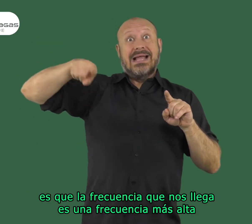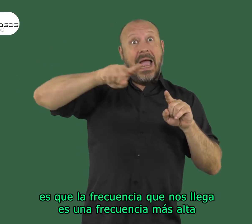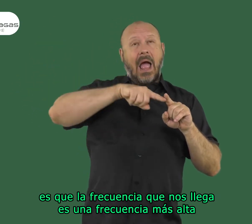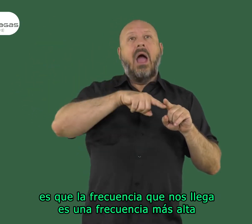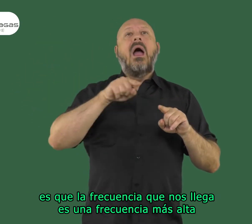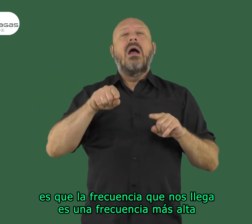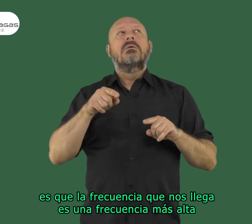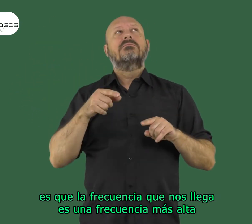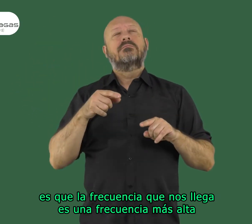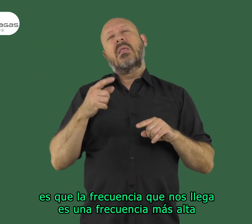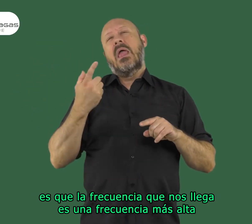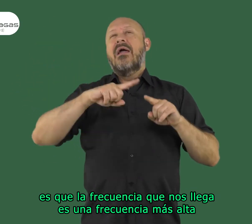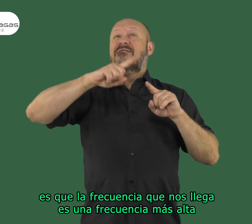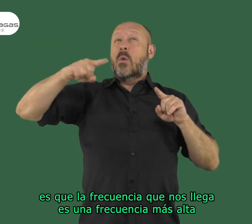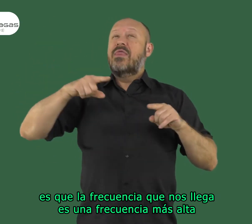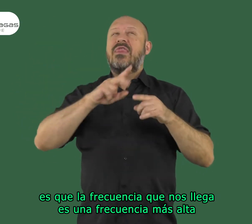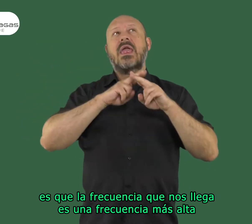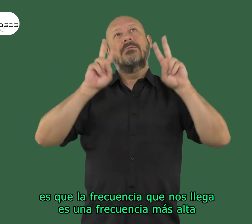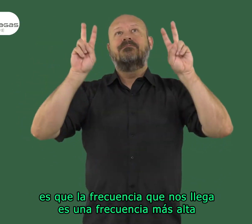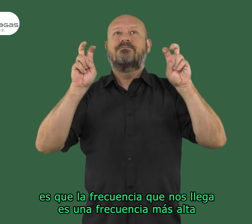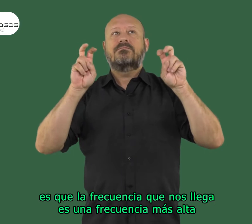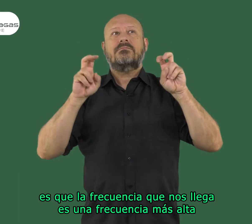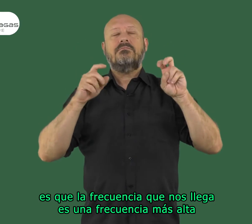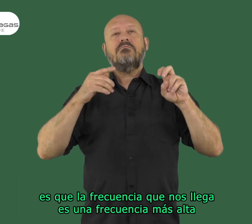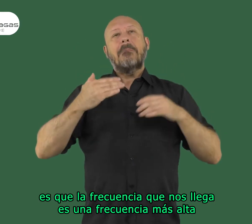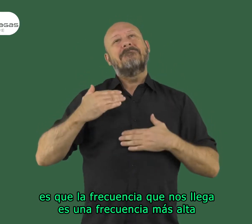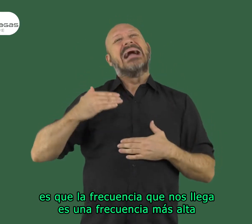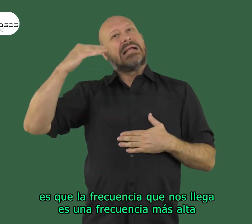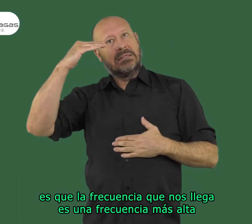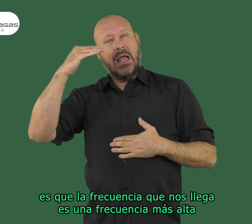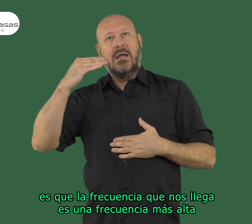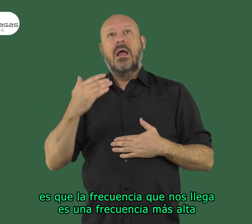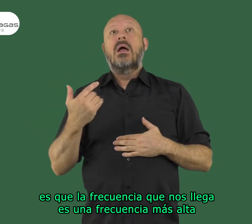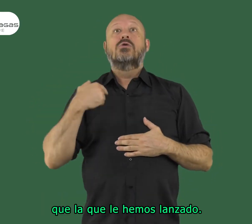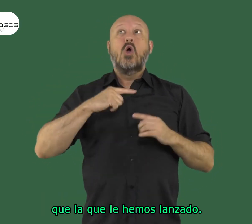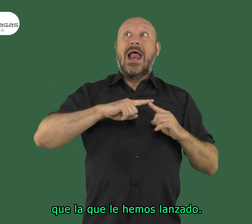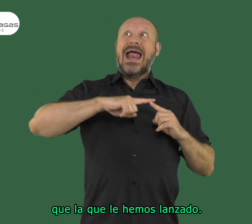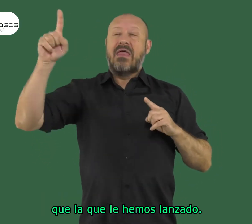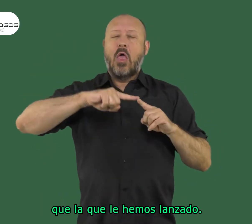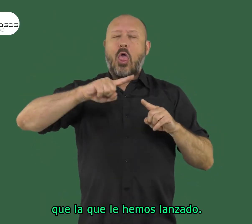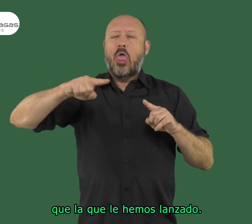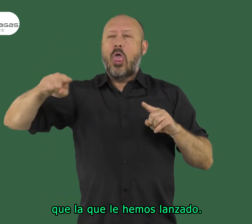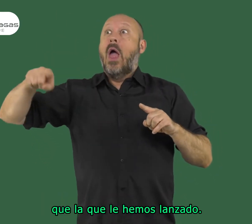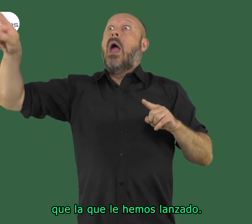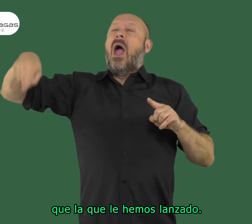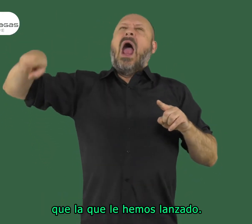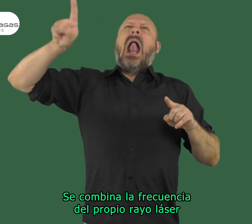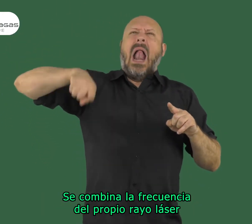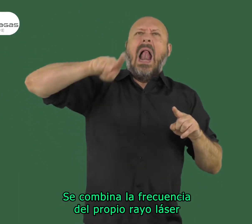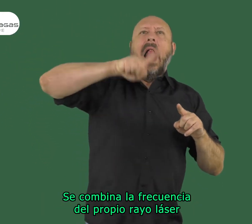nos llega es una frecuencia más alta que la que le hemos